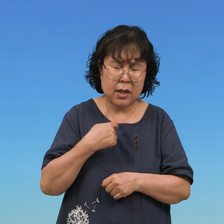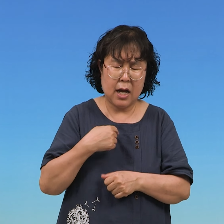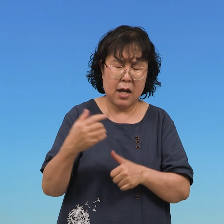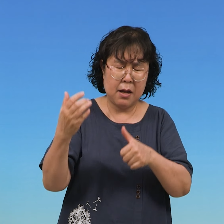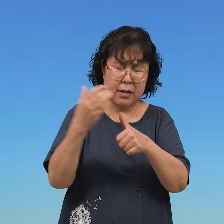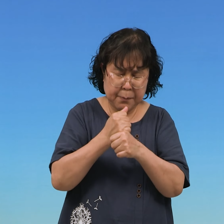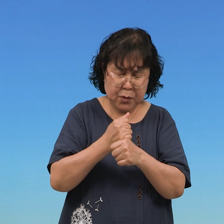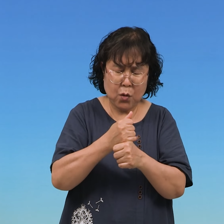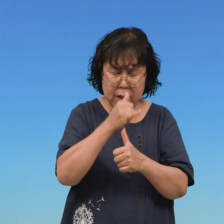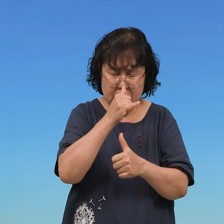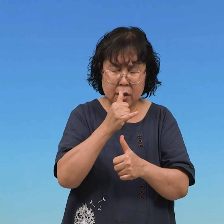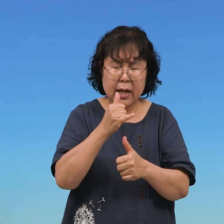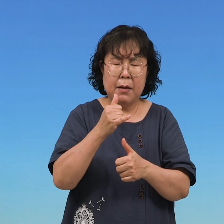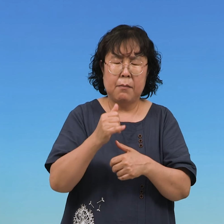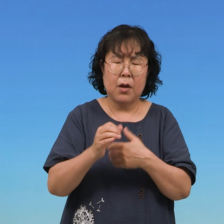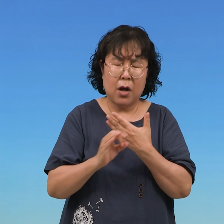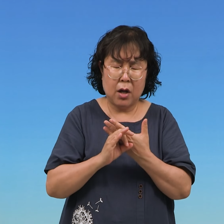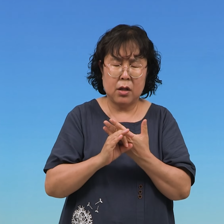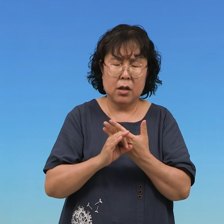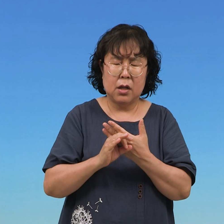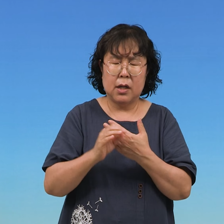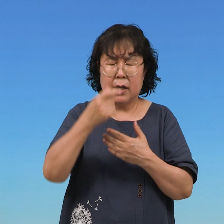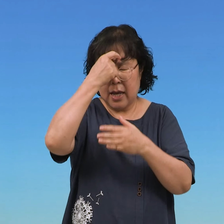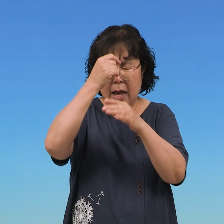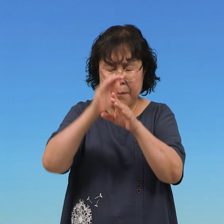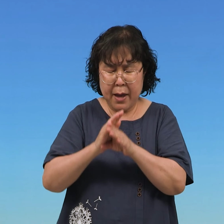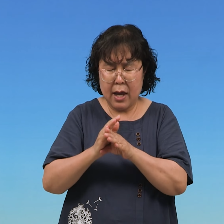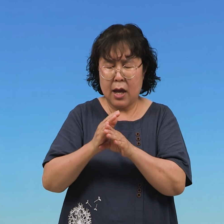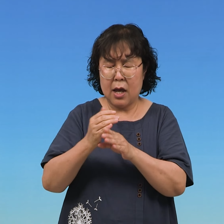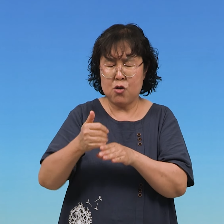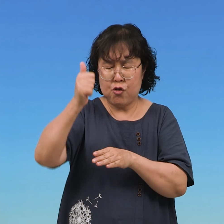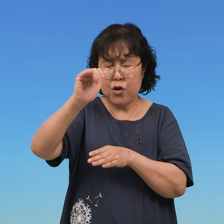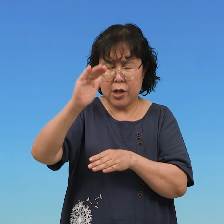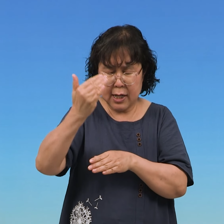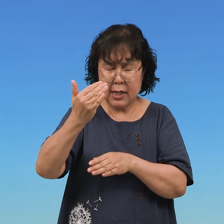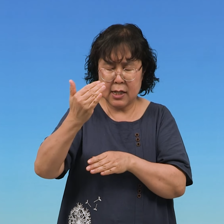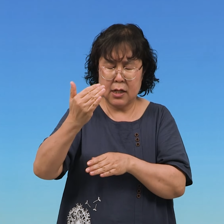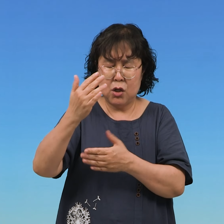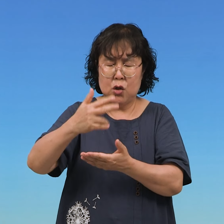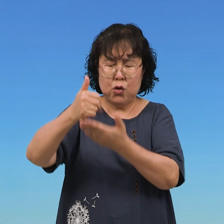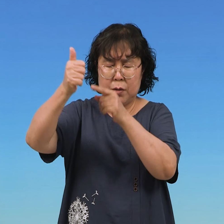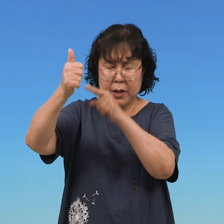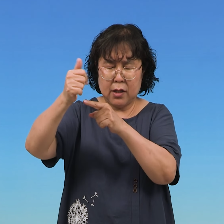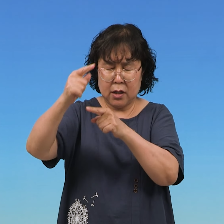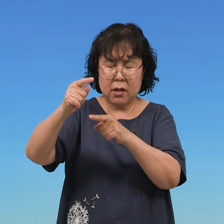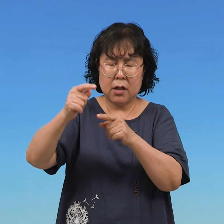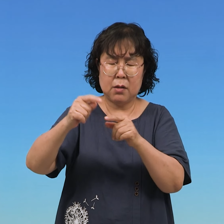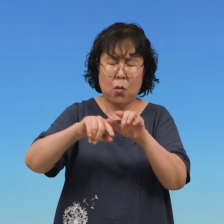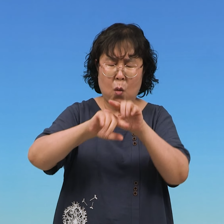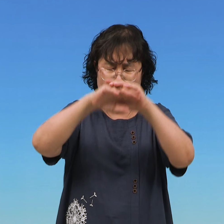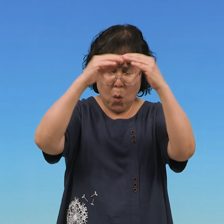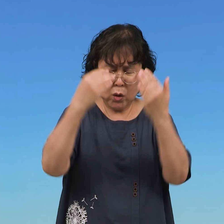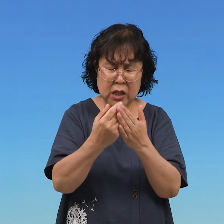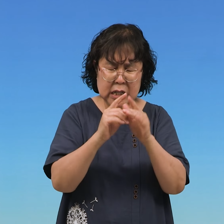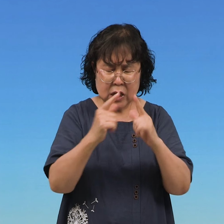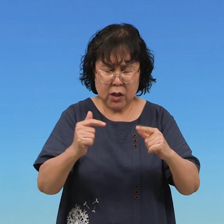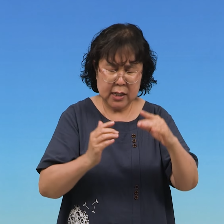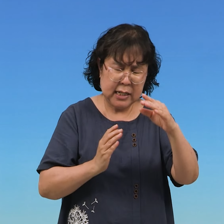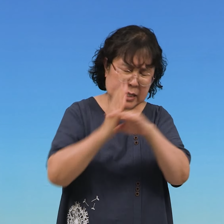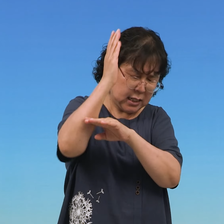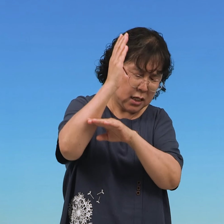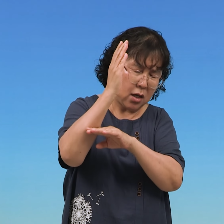한다면, 오늘 예배의 주인 되시는 주님께서는 그것을 뛰어넘어 일하시는 능력자라는 사실을 예배를